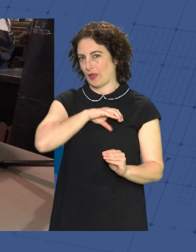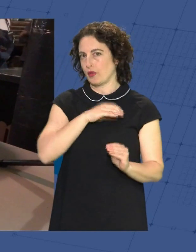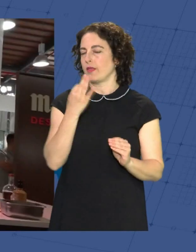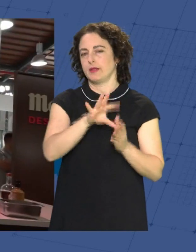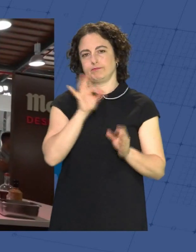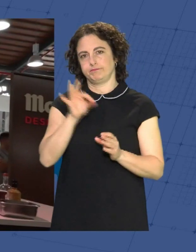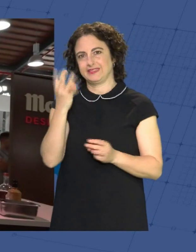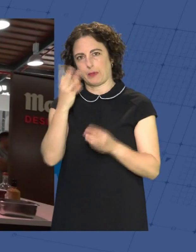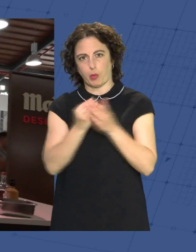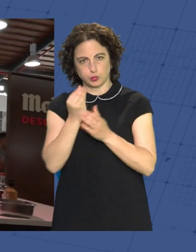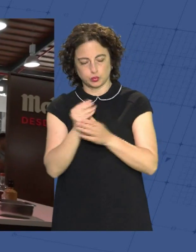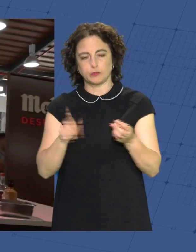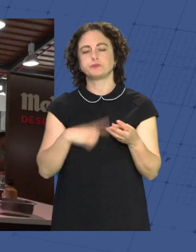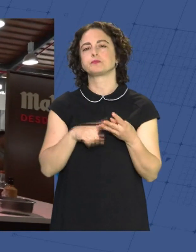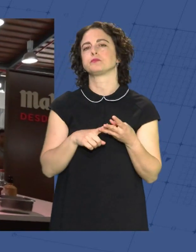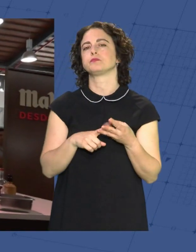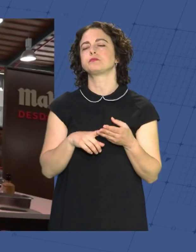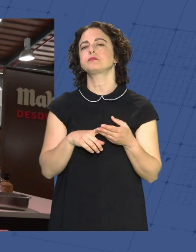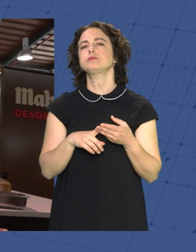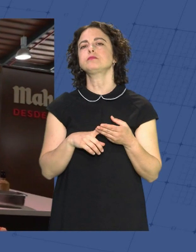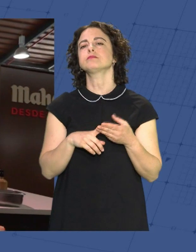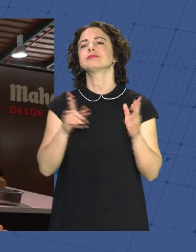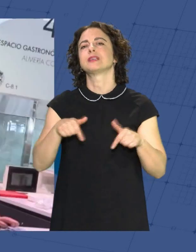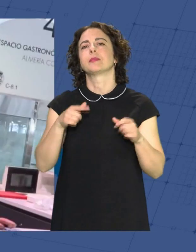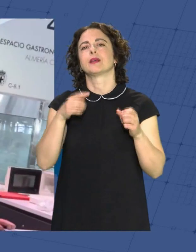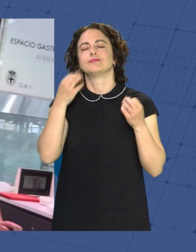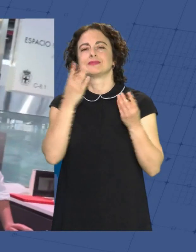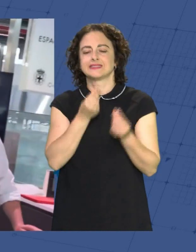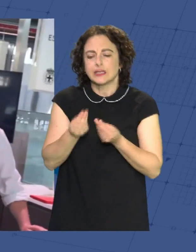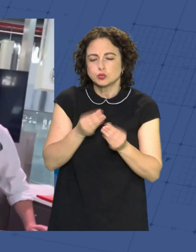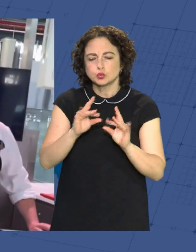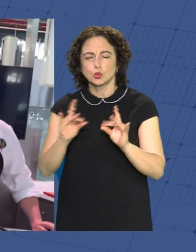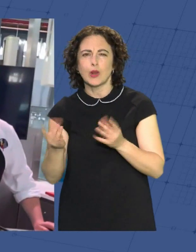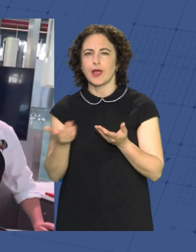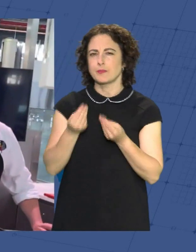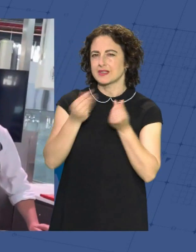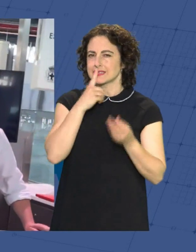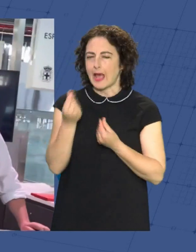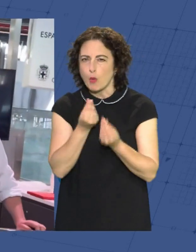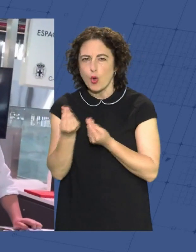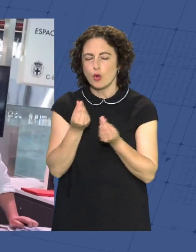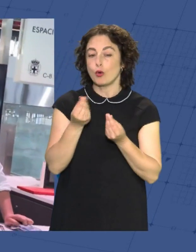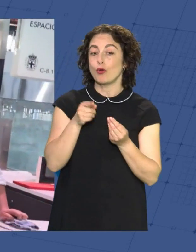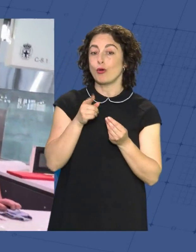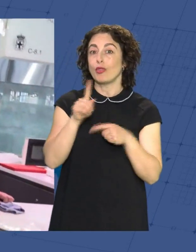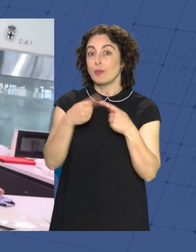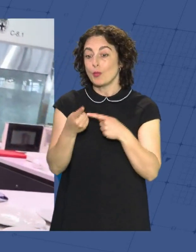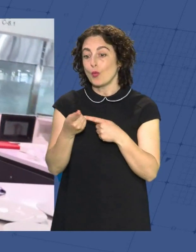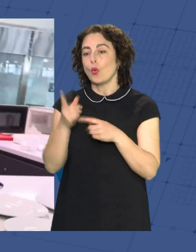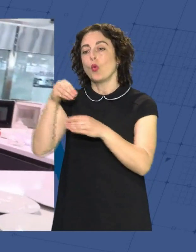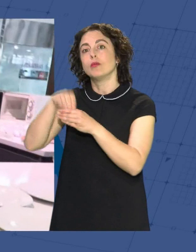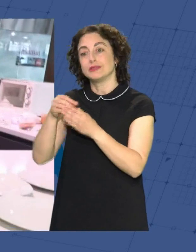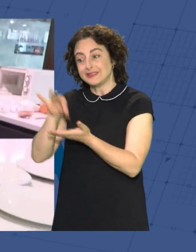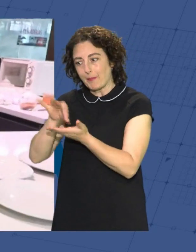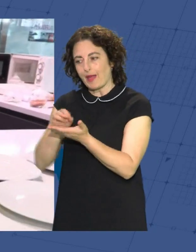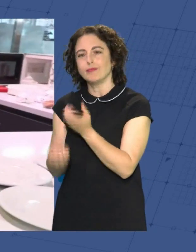y tendrán en cuenta también pues la textura, el sabor, la usabilidad dentro del propio restaurante